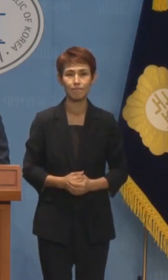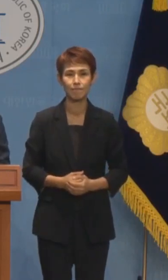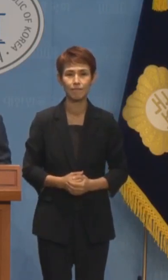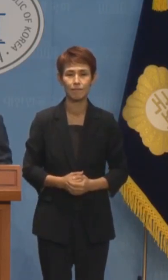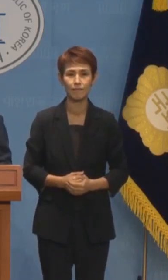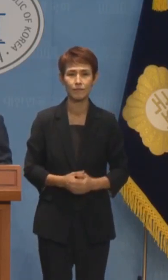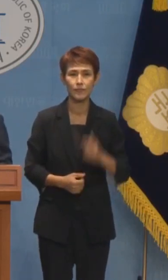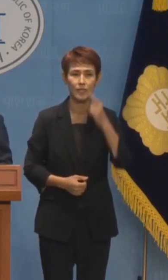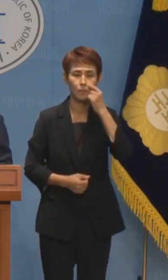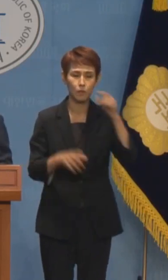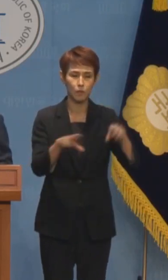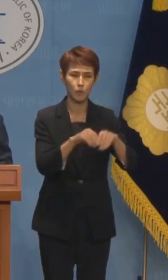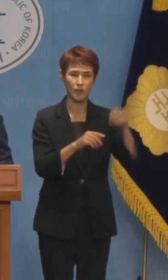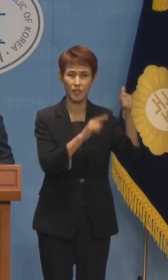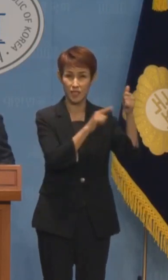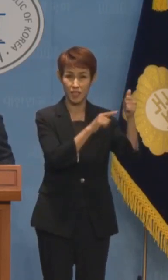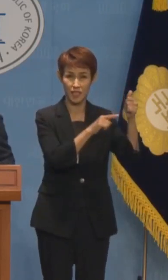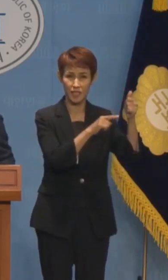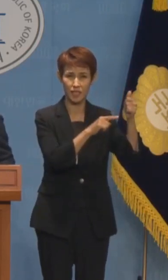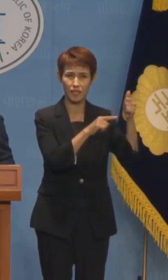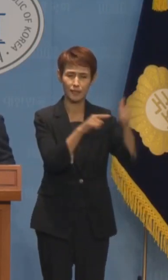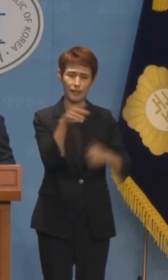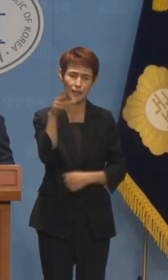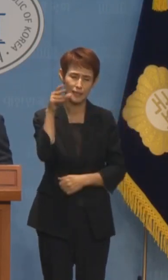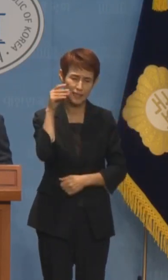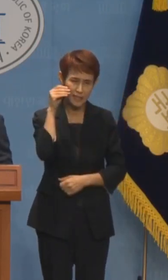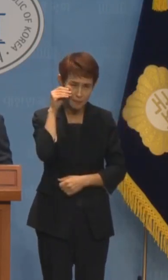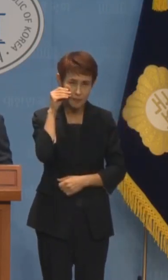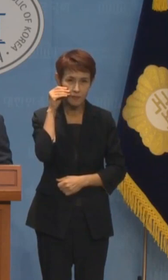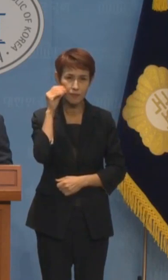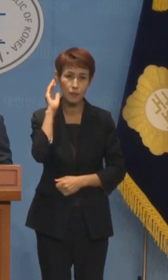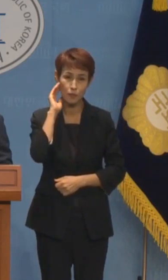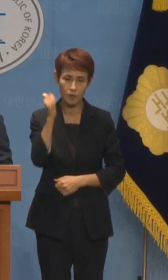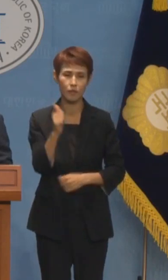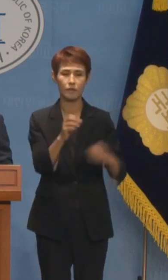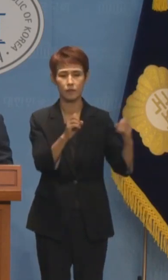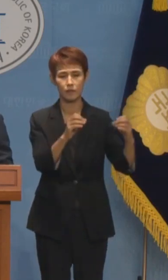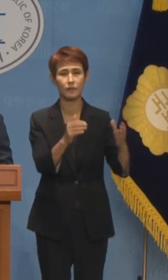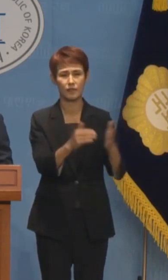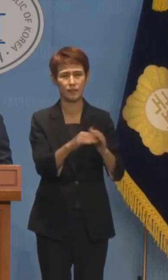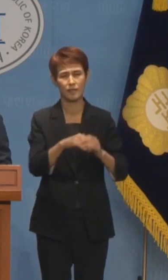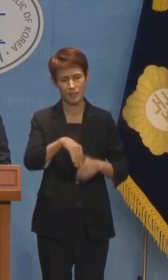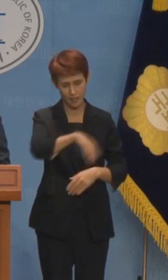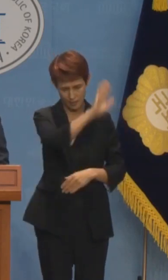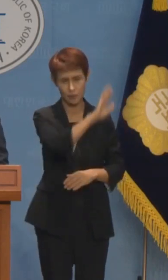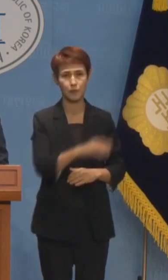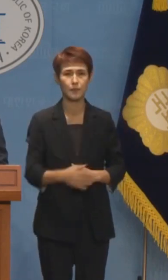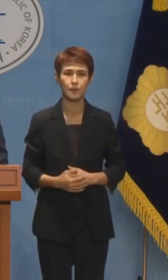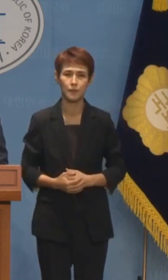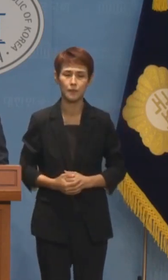기시다 후미 일본 총리 부디 회포 man 실컷 풀고 가시라라는